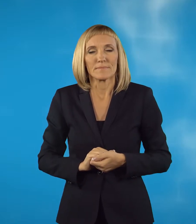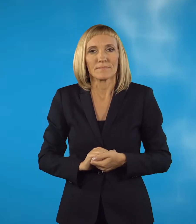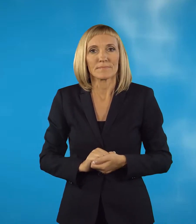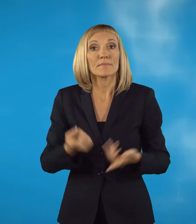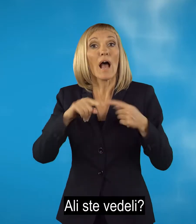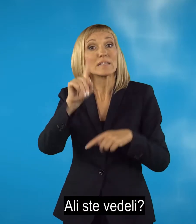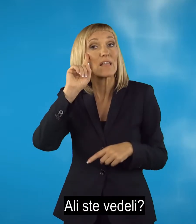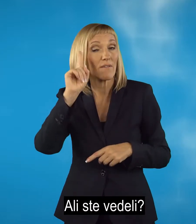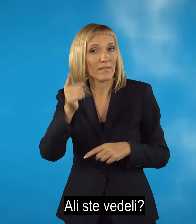Ali ste vedeli?